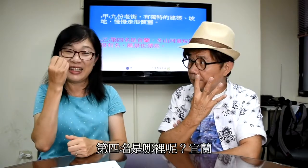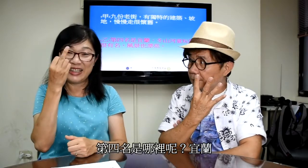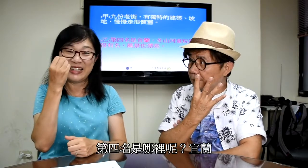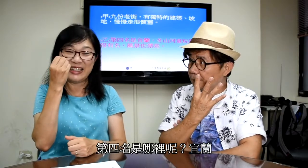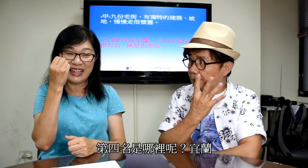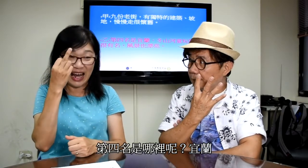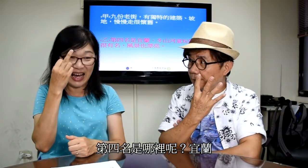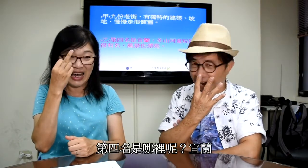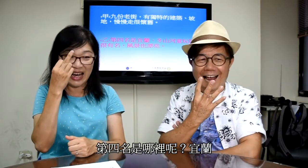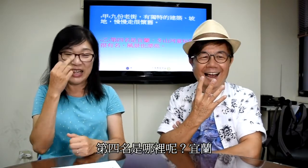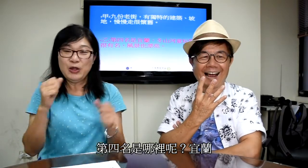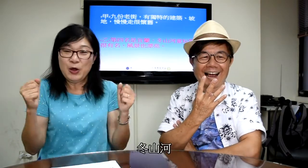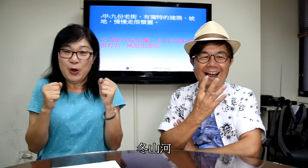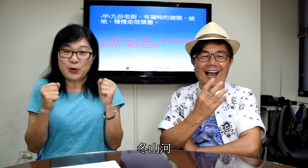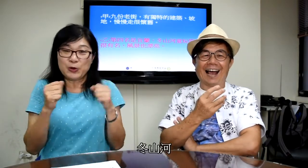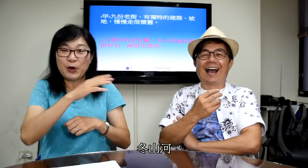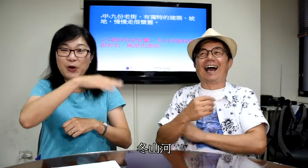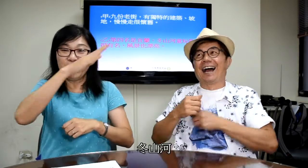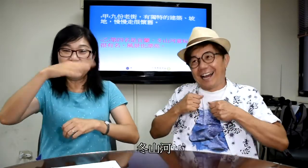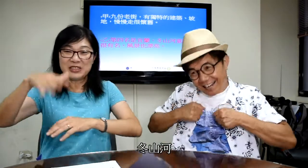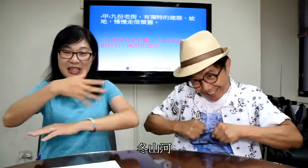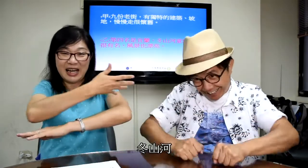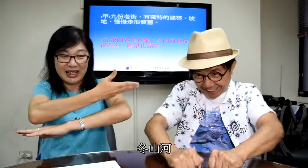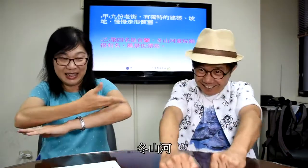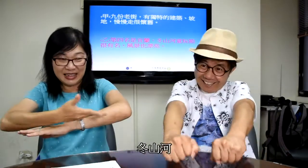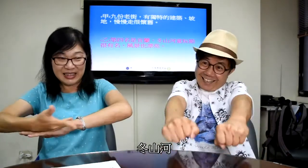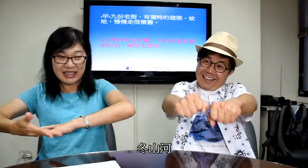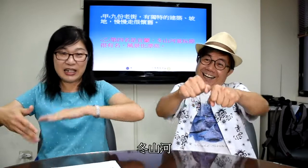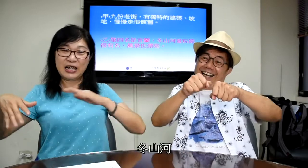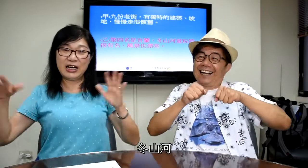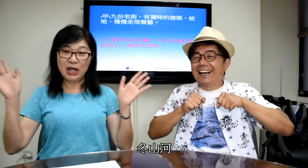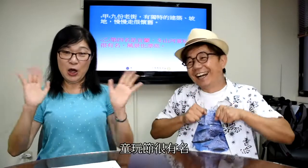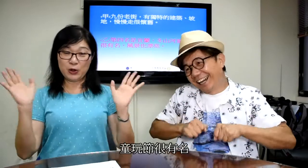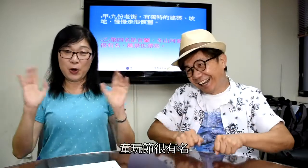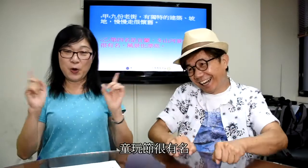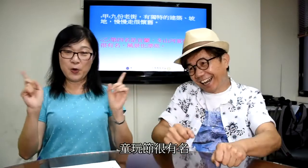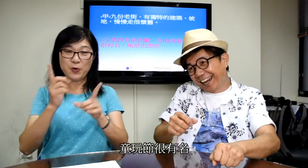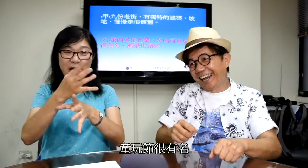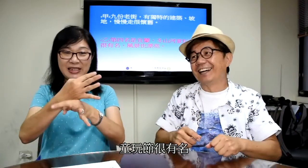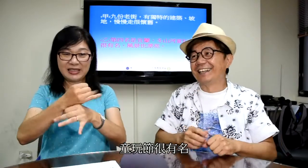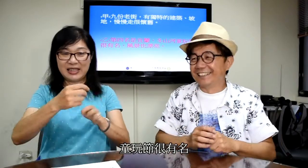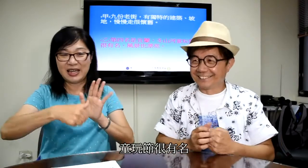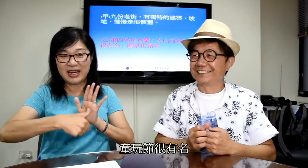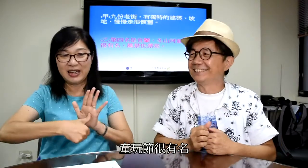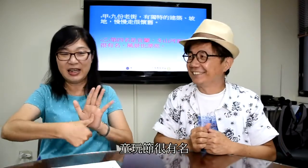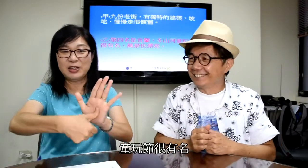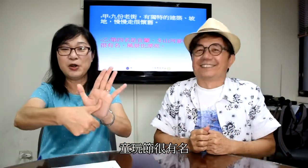宜兰东山河童万杰很有